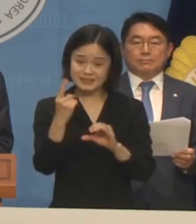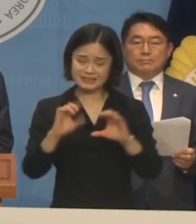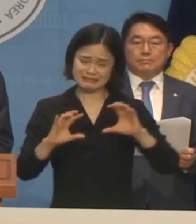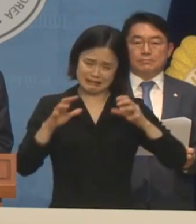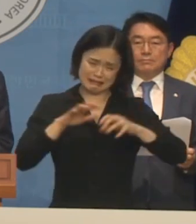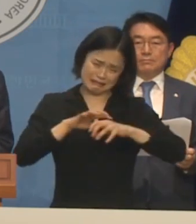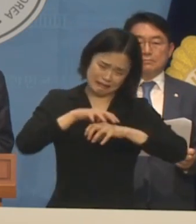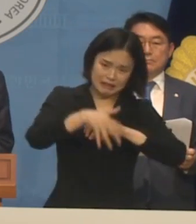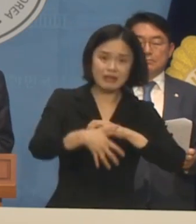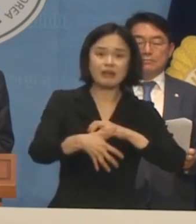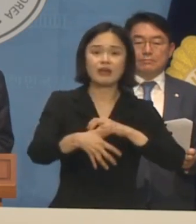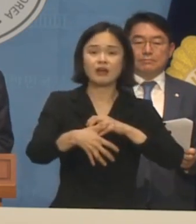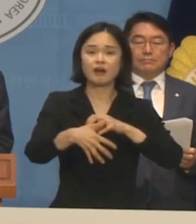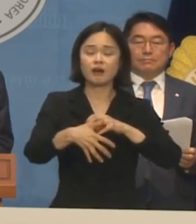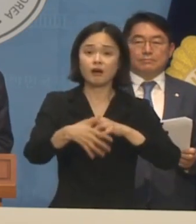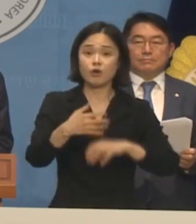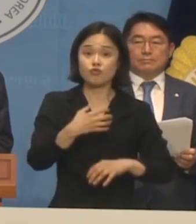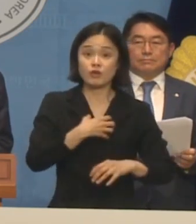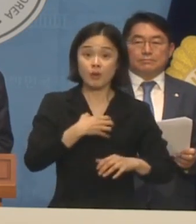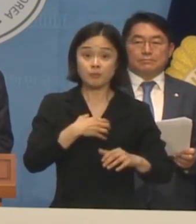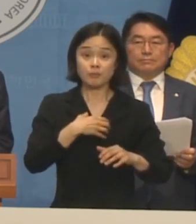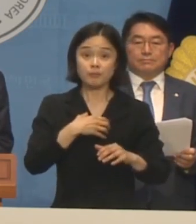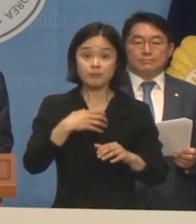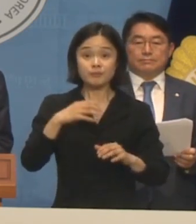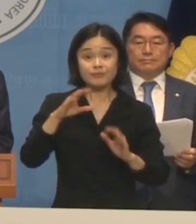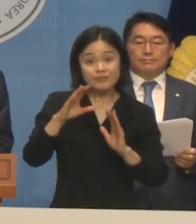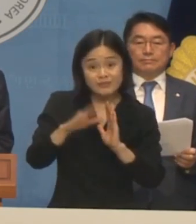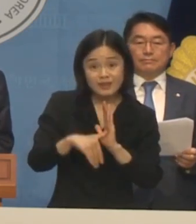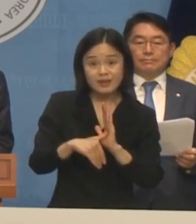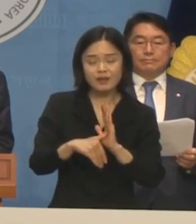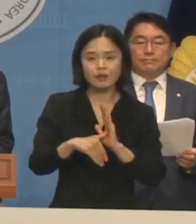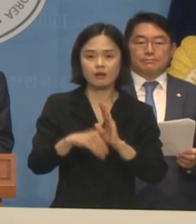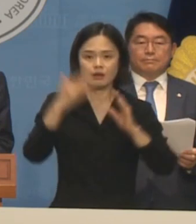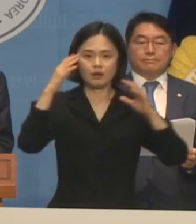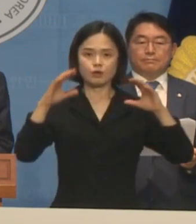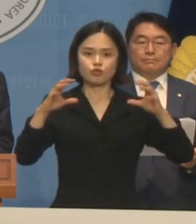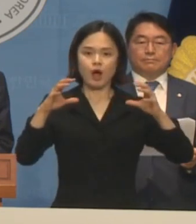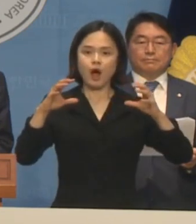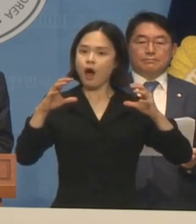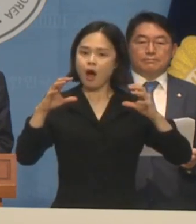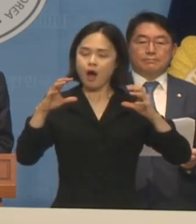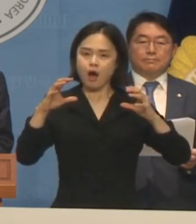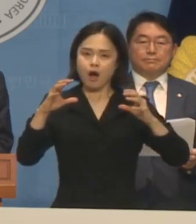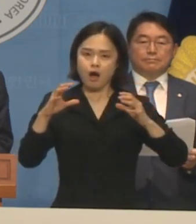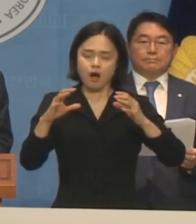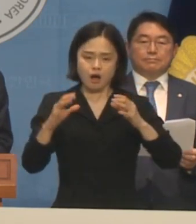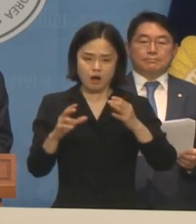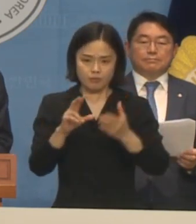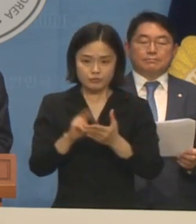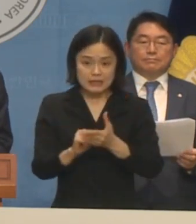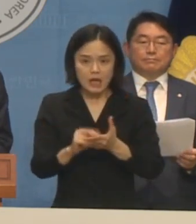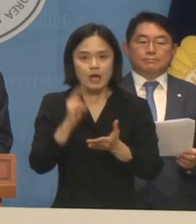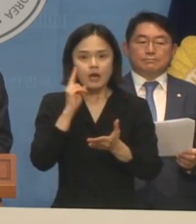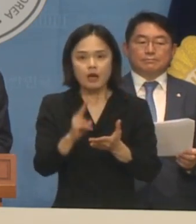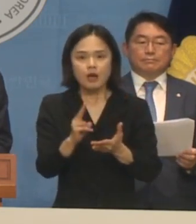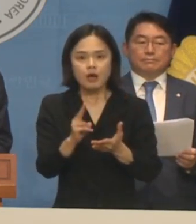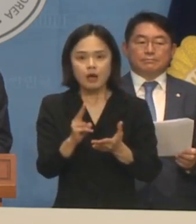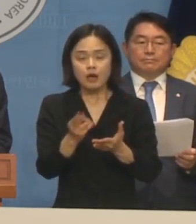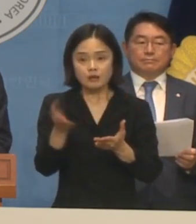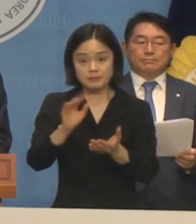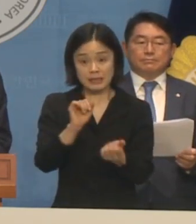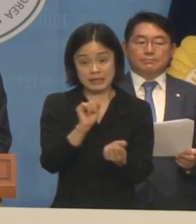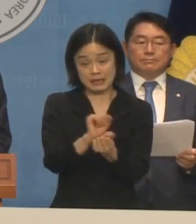주기 발생하면서 국가적으로 커다란 재난 요소가 되고 있지만 우리나라의 감염병 대응 인력은